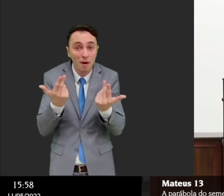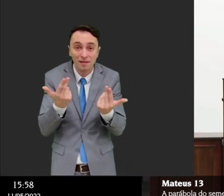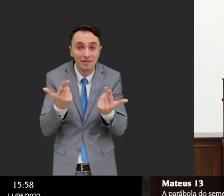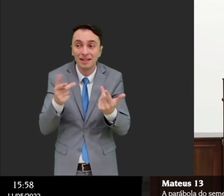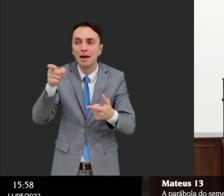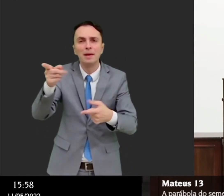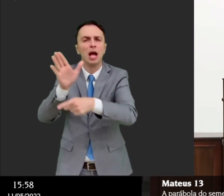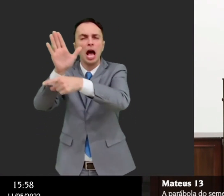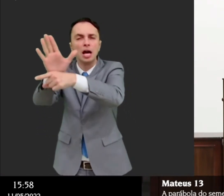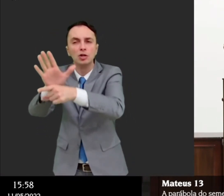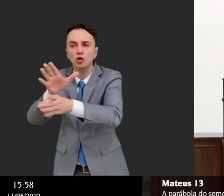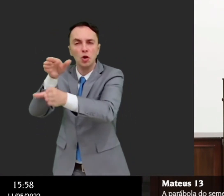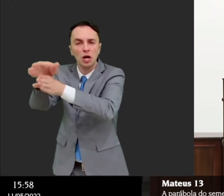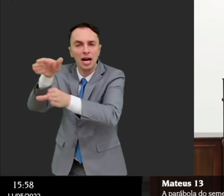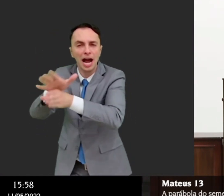ajudar.